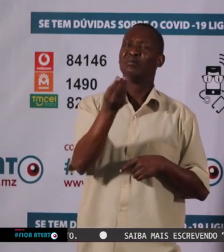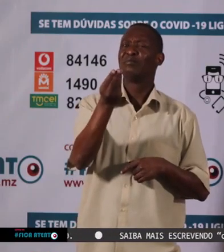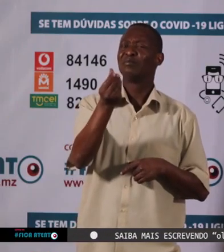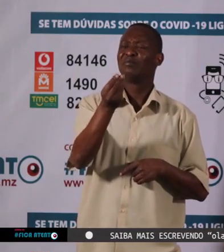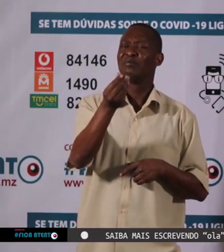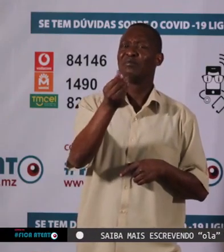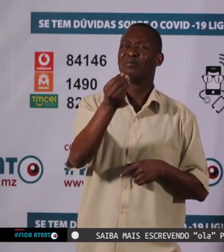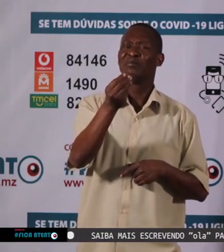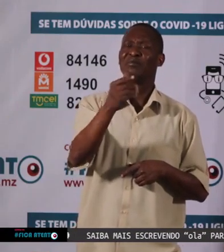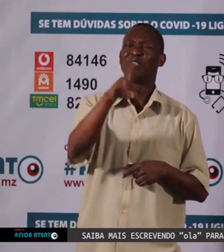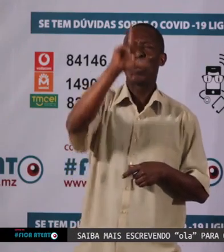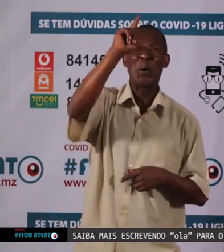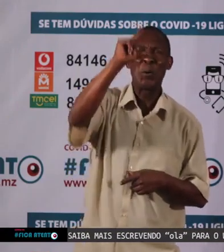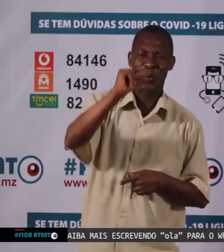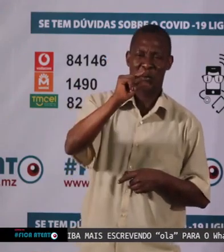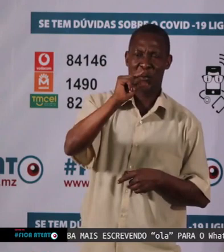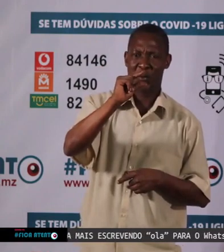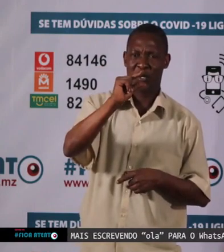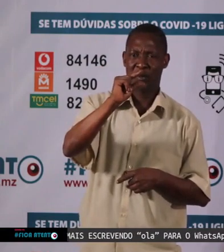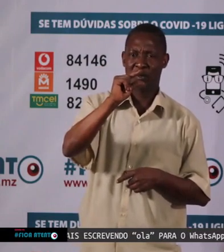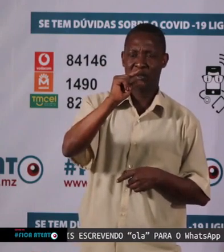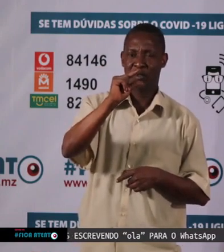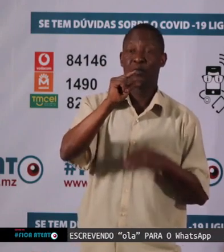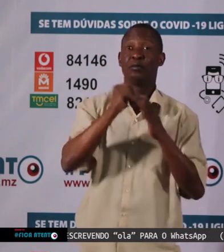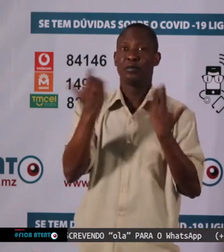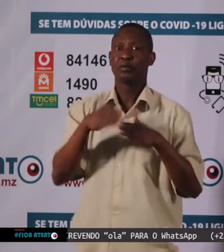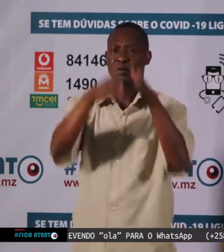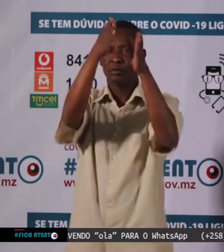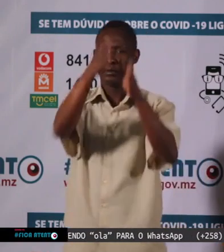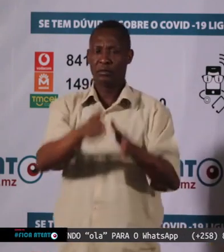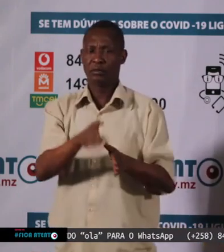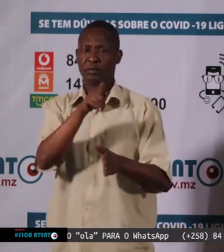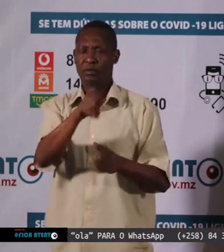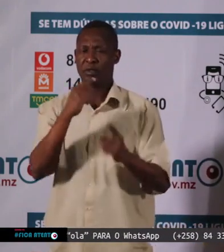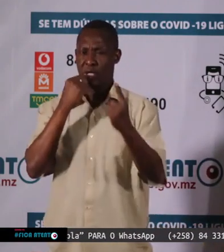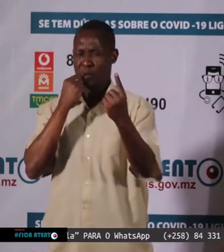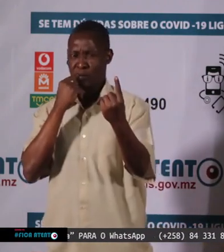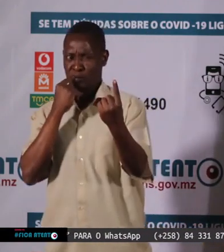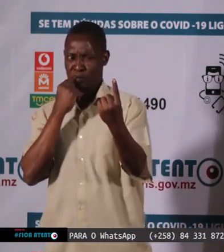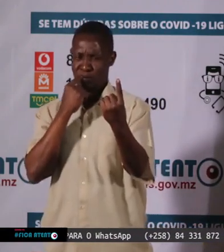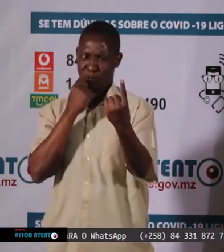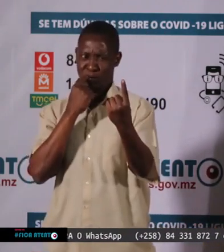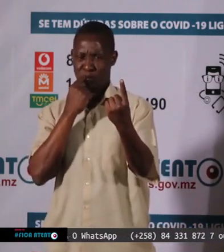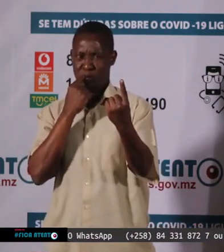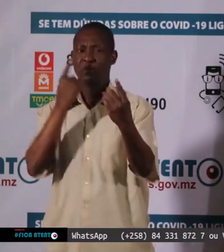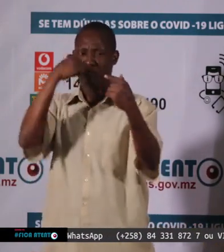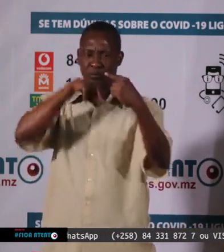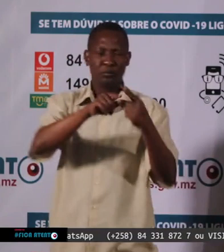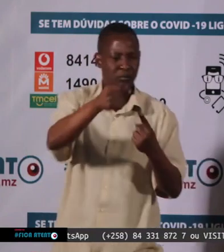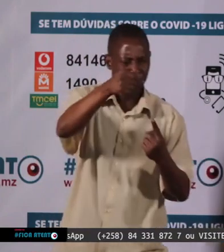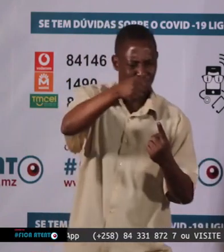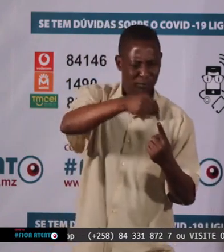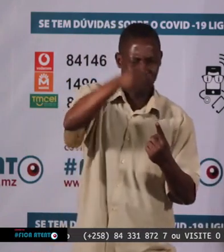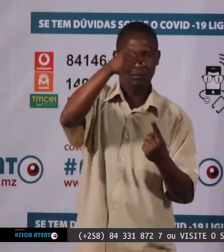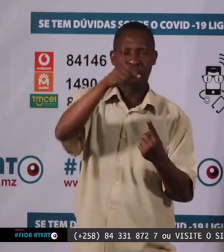Custo pertence a esse indivíduo. Isto é uma suspeita, nós vamos testar. Este indivíduo, em termos de